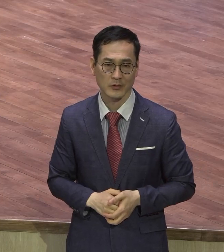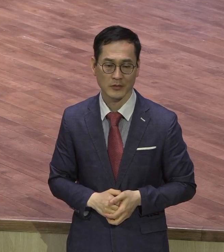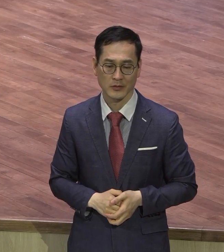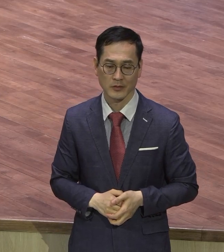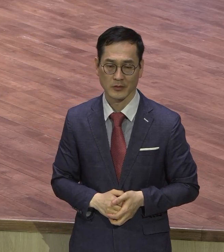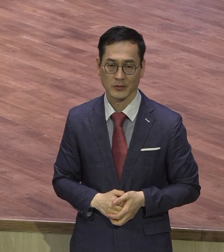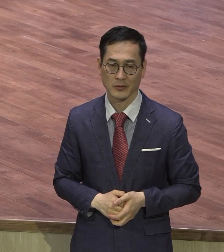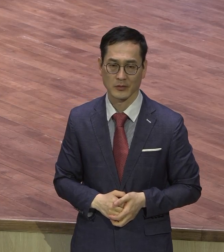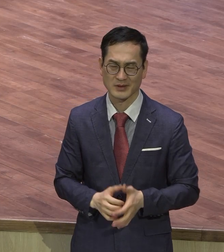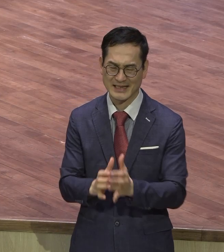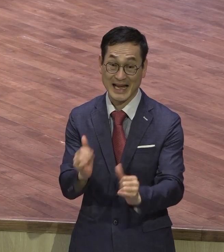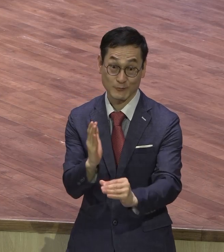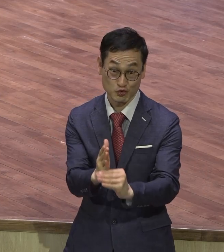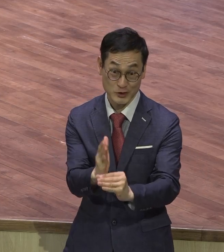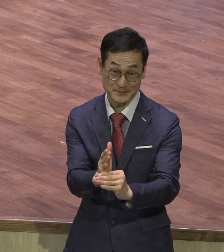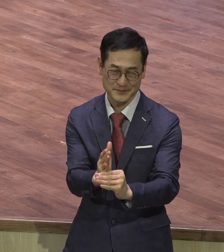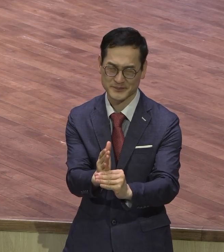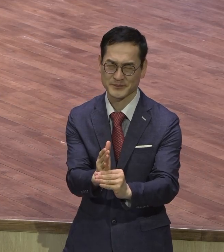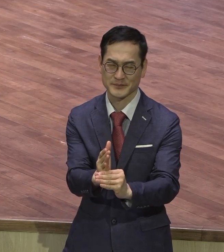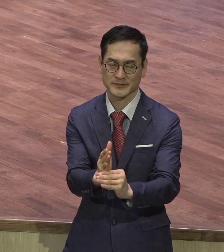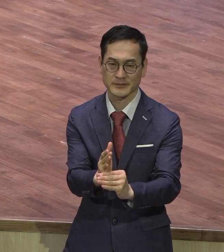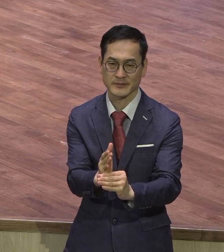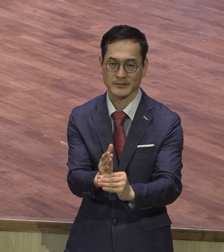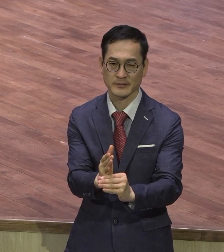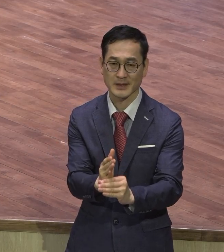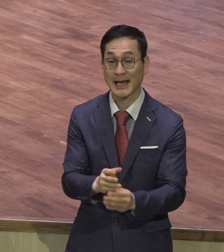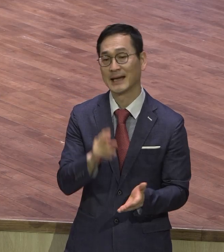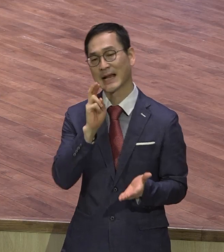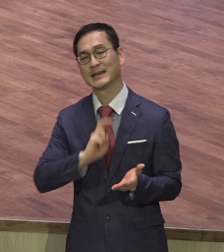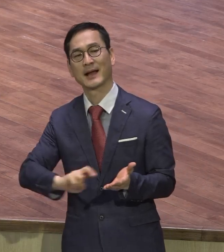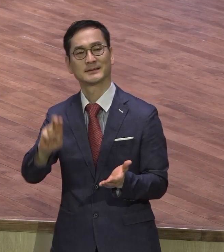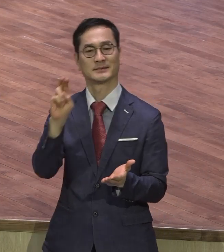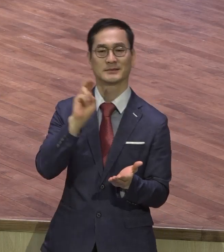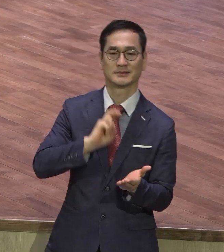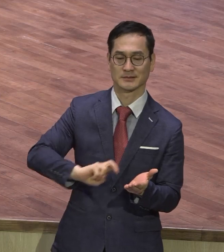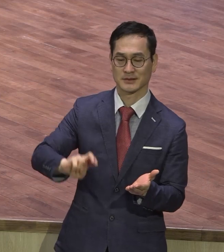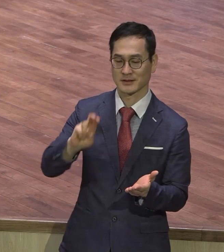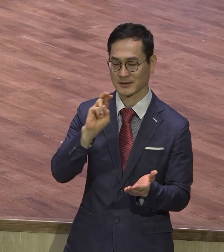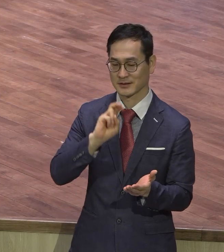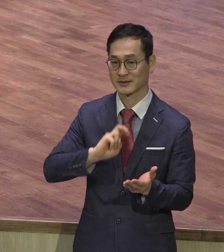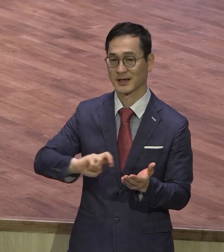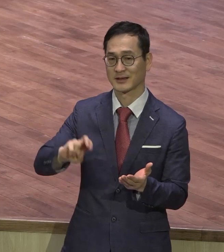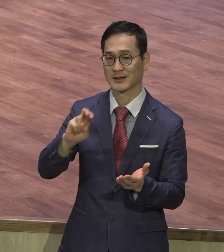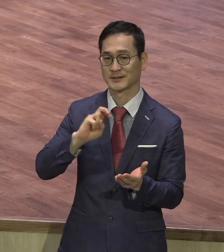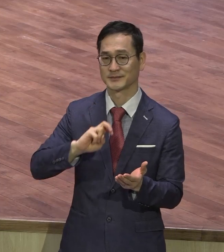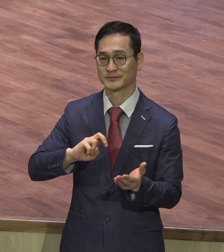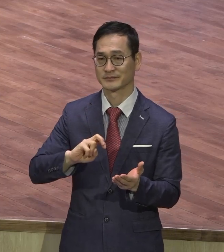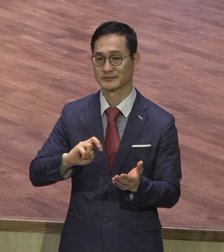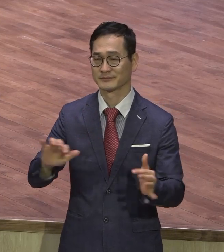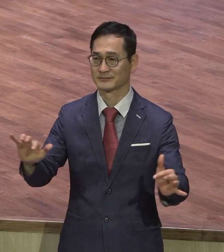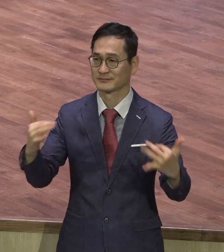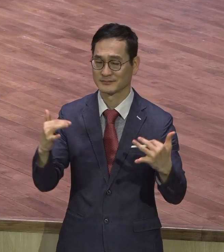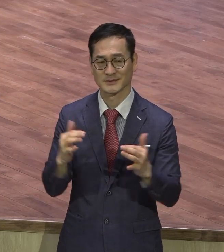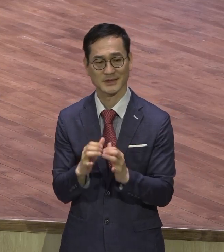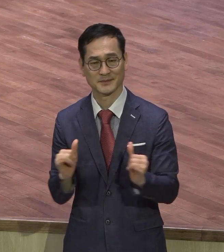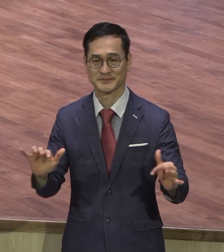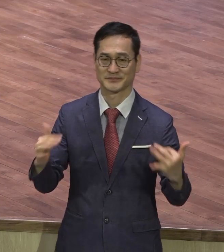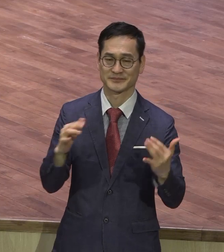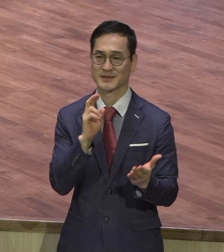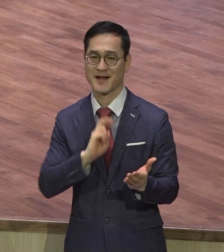전부 사람 중심이야. 찬양도 사람에게 잘 보이려고 사람에게 인정받을 찬양이야. 하나님이 하는 게